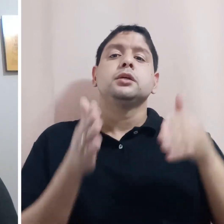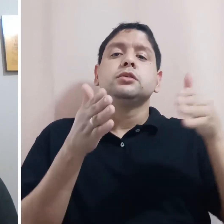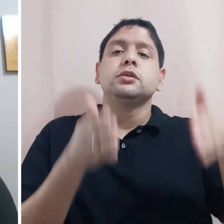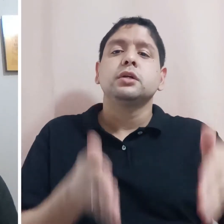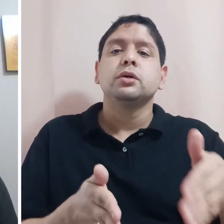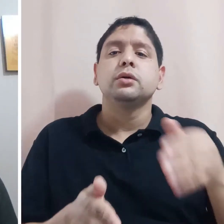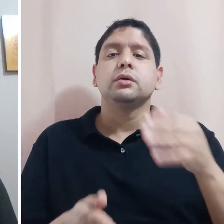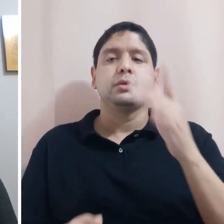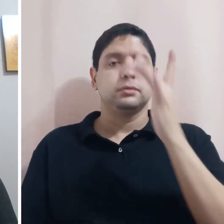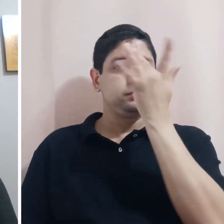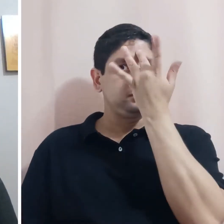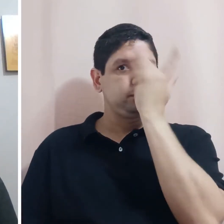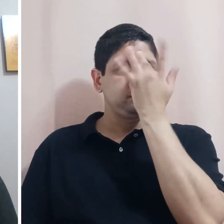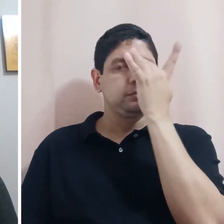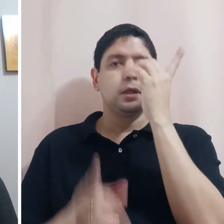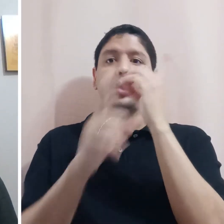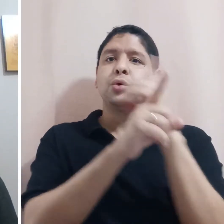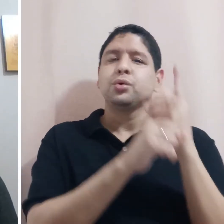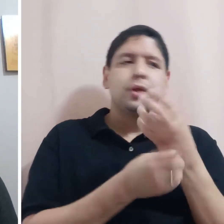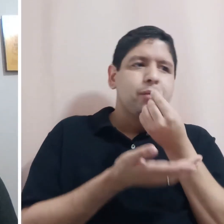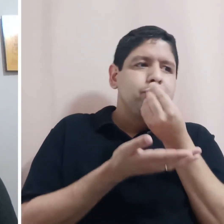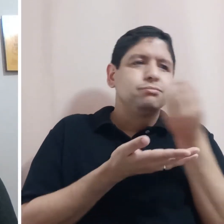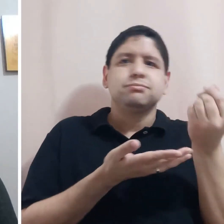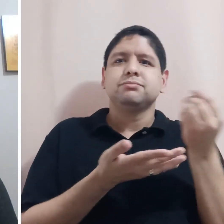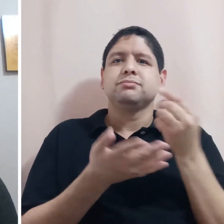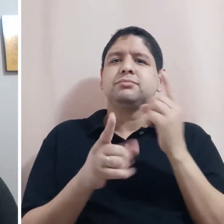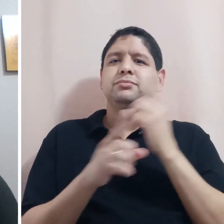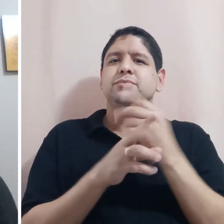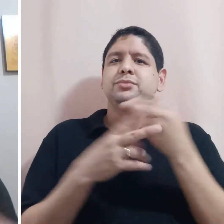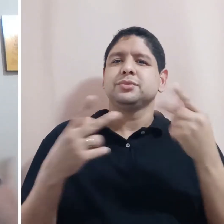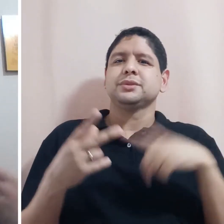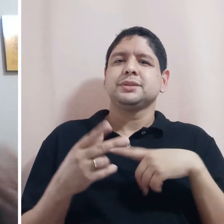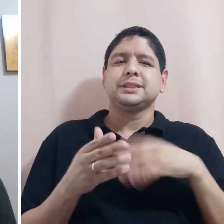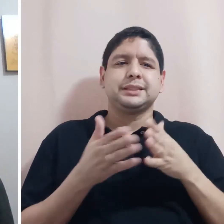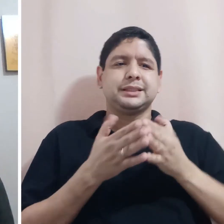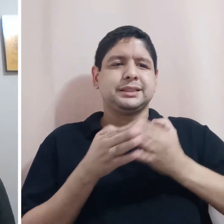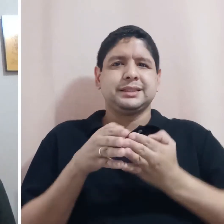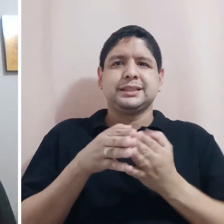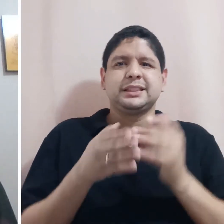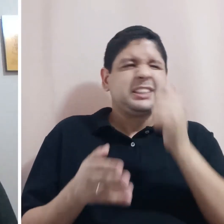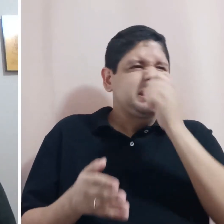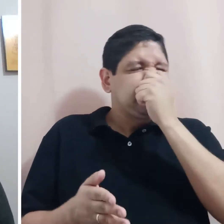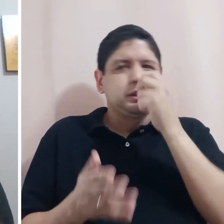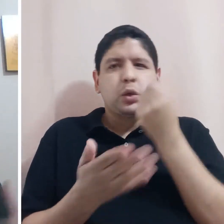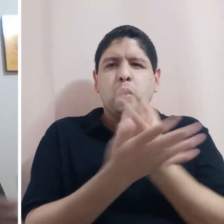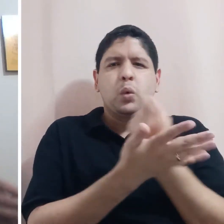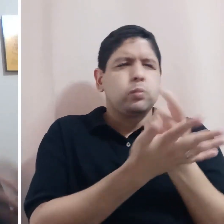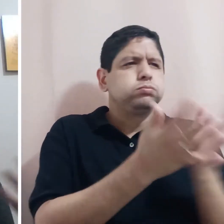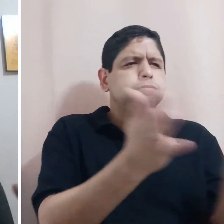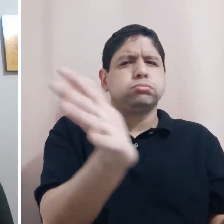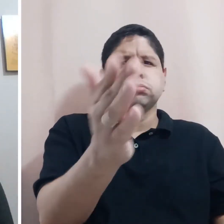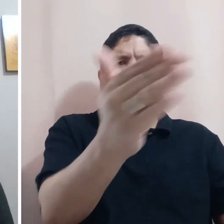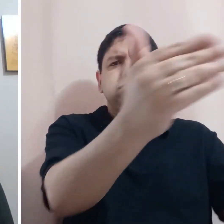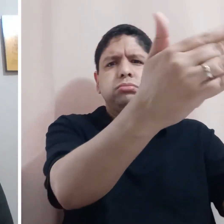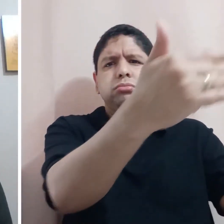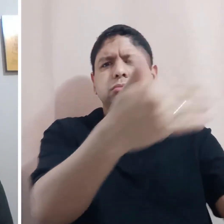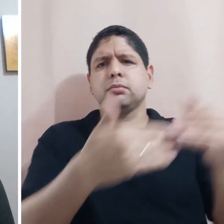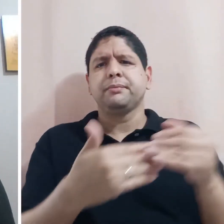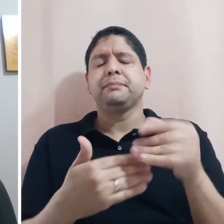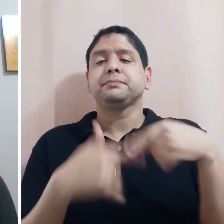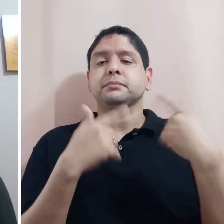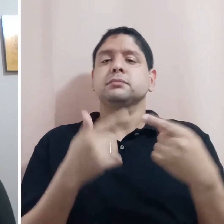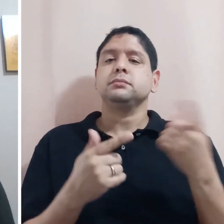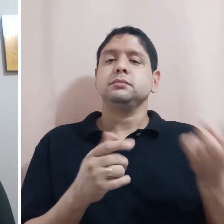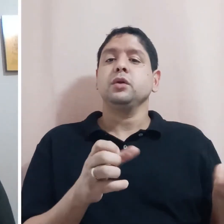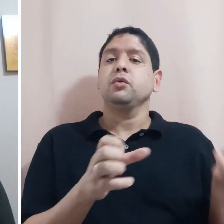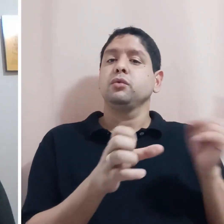Foi o primeiro então a chegar à Ásia, né? Chegou à Índia, encontrou lá as especiarias, voltou com o navio dele cheio,